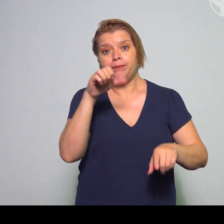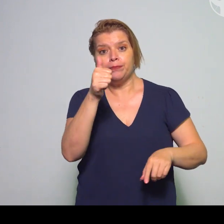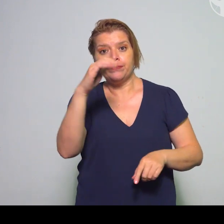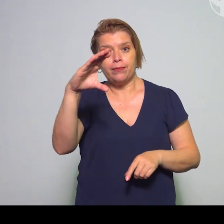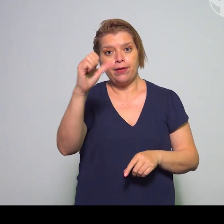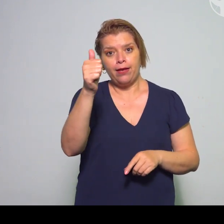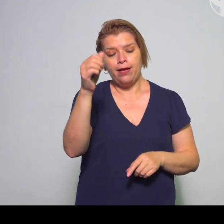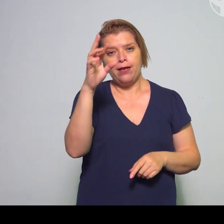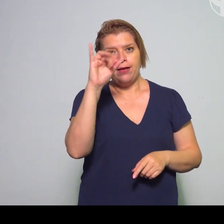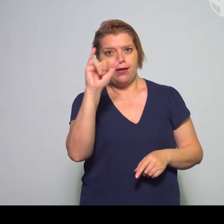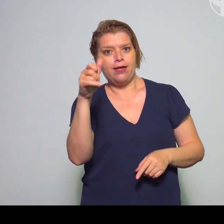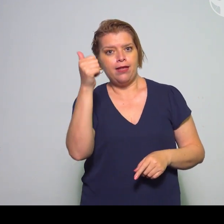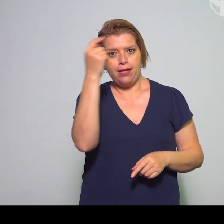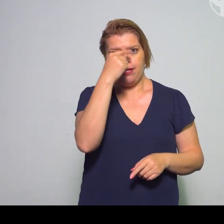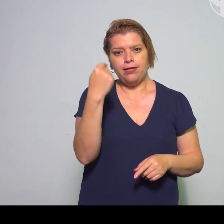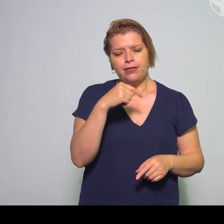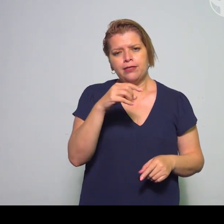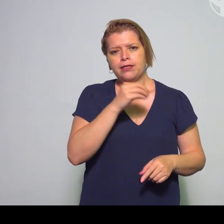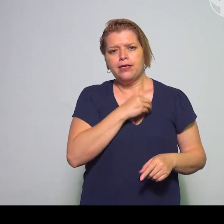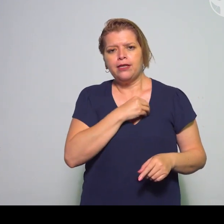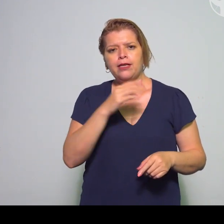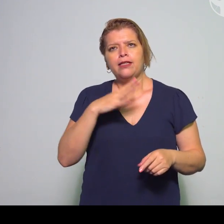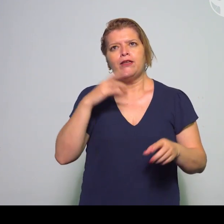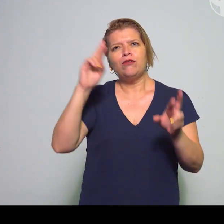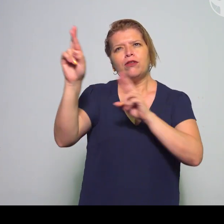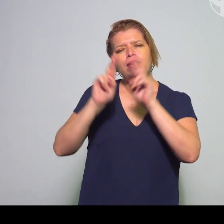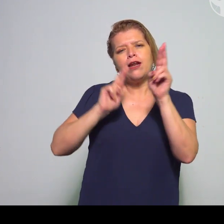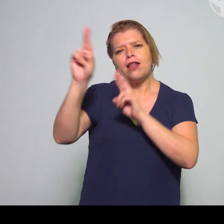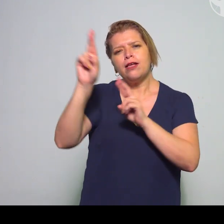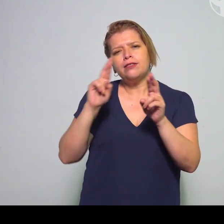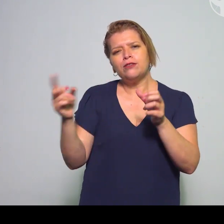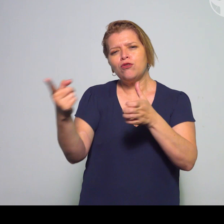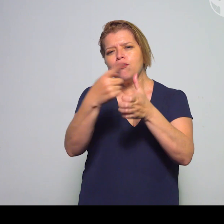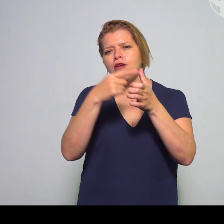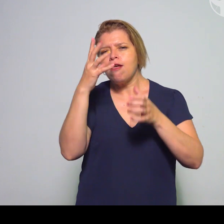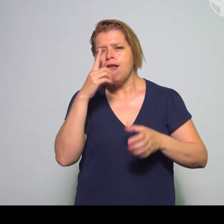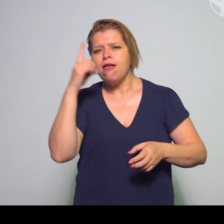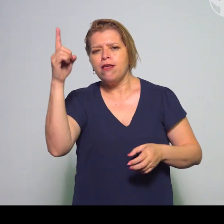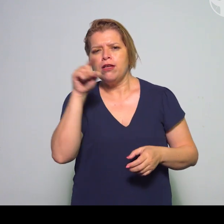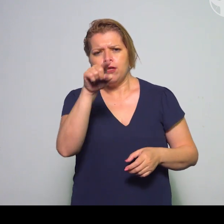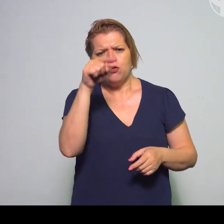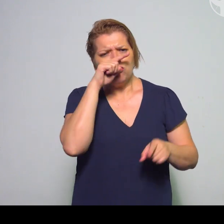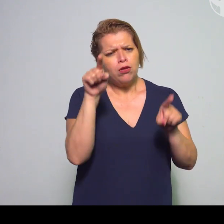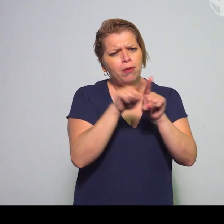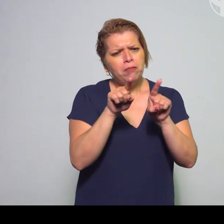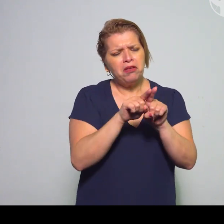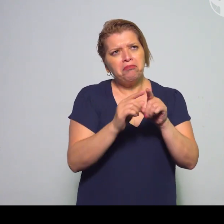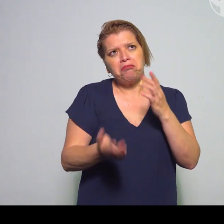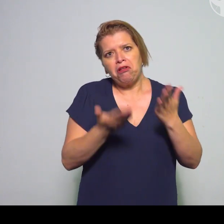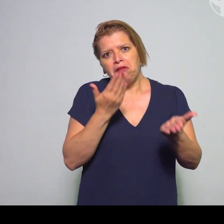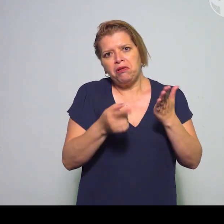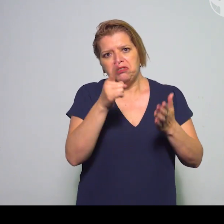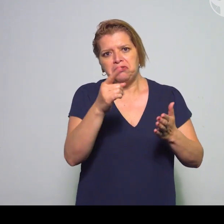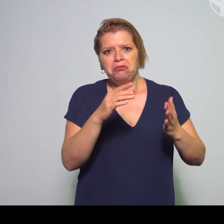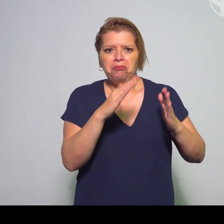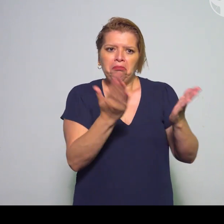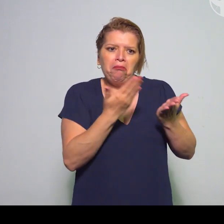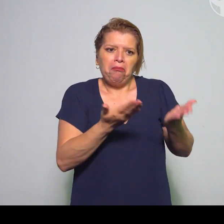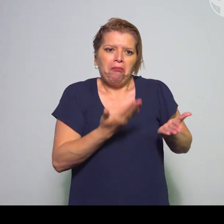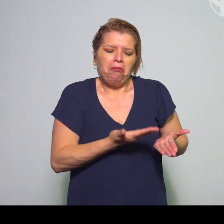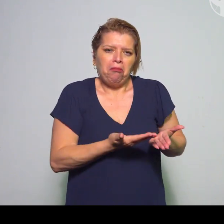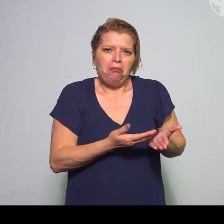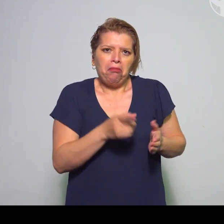que teniendo esa relación con Él. Y es la relación que tú tienes que tener. Quizás ya te has cansado de